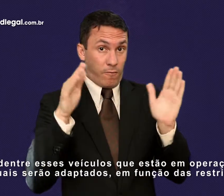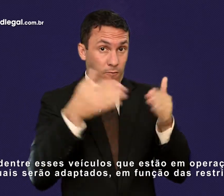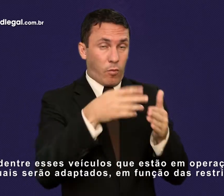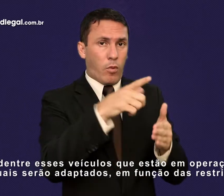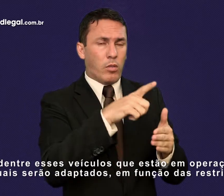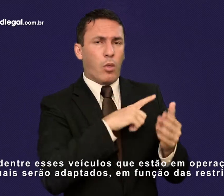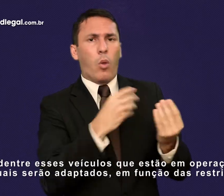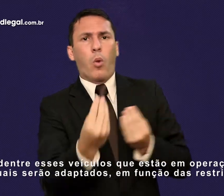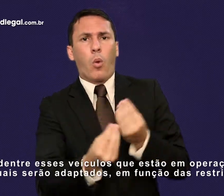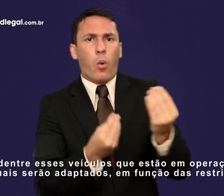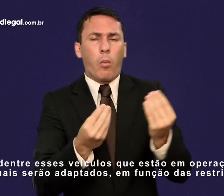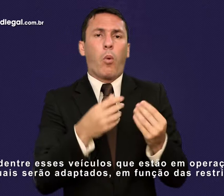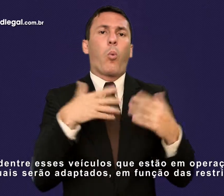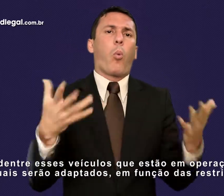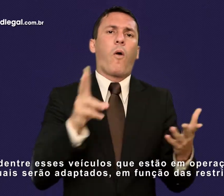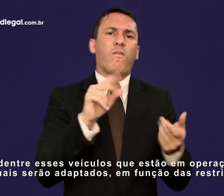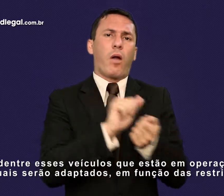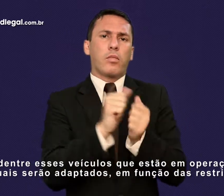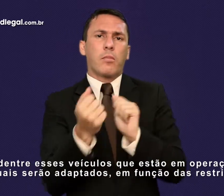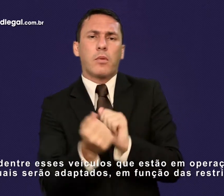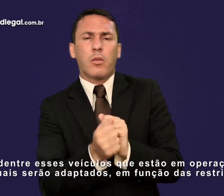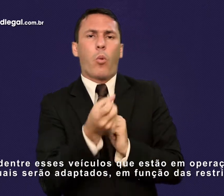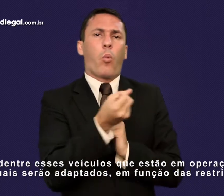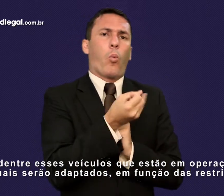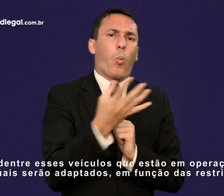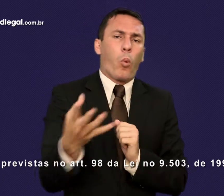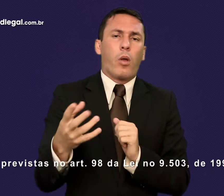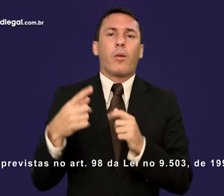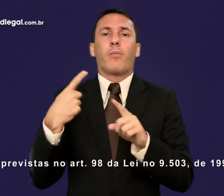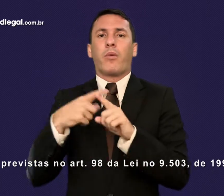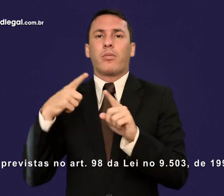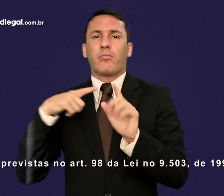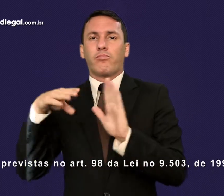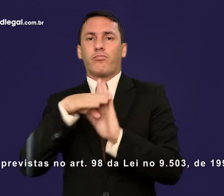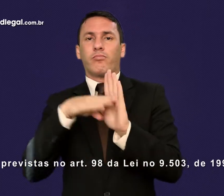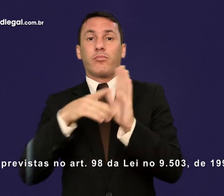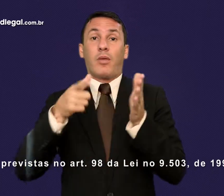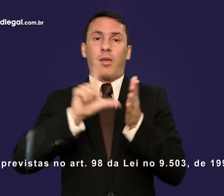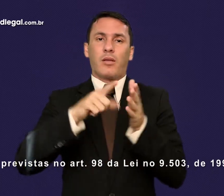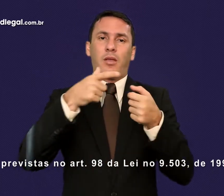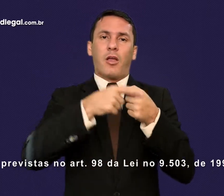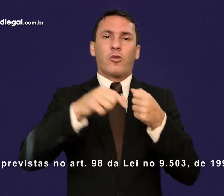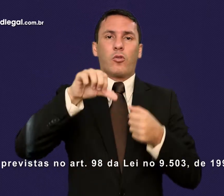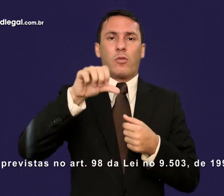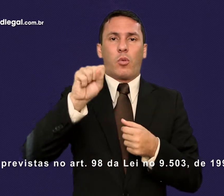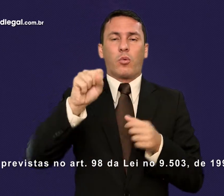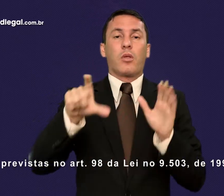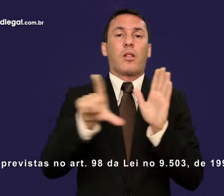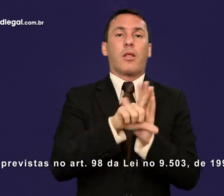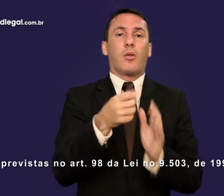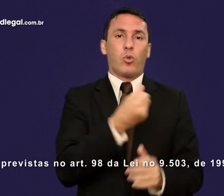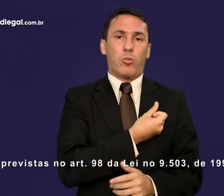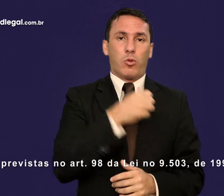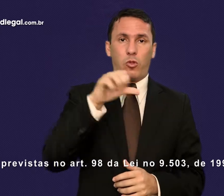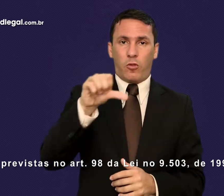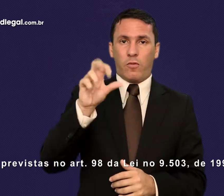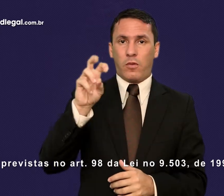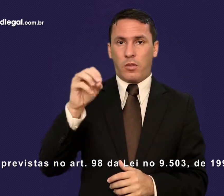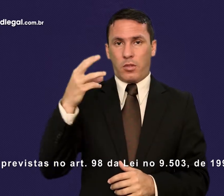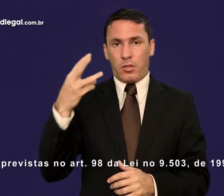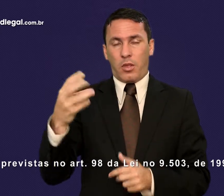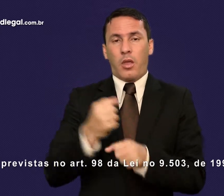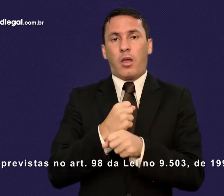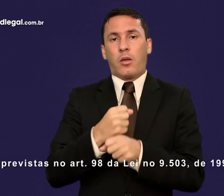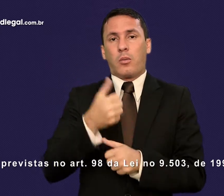em operação quais serão adaptados, em função das restrições previstas no artigo 98 da Lei nº